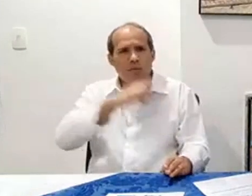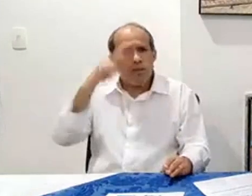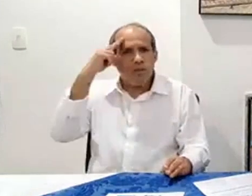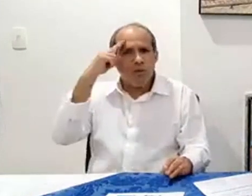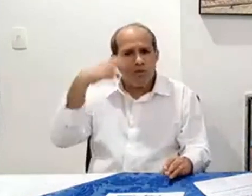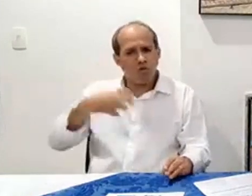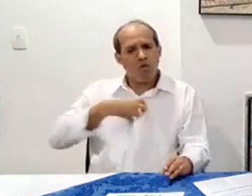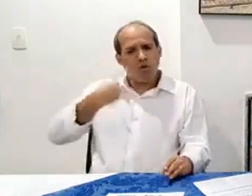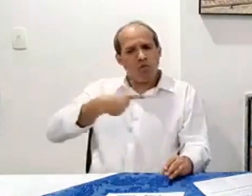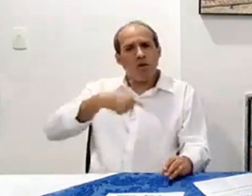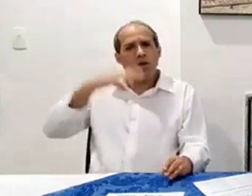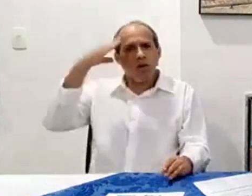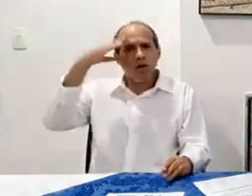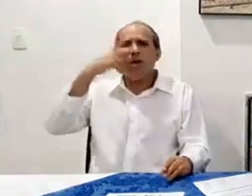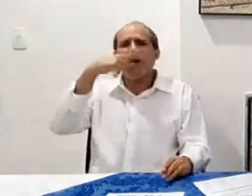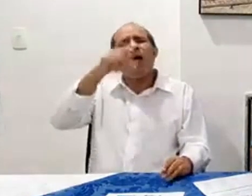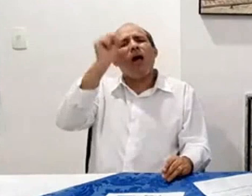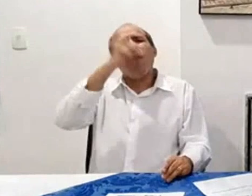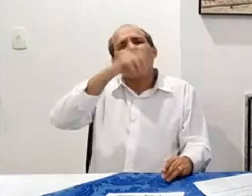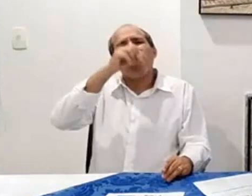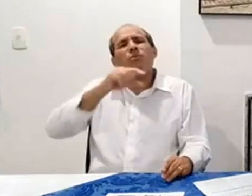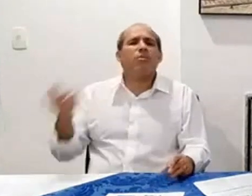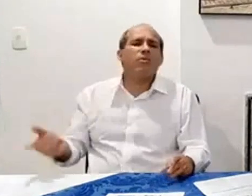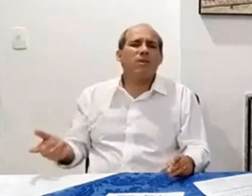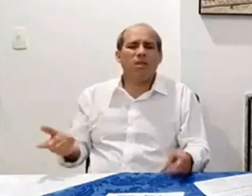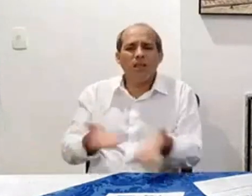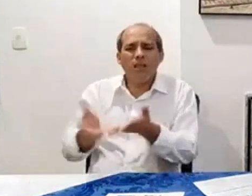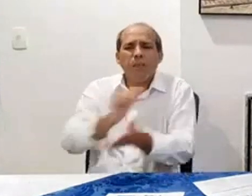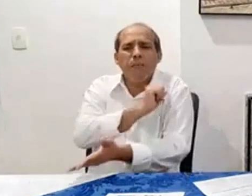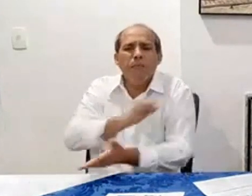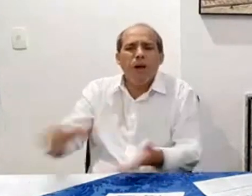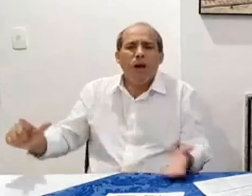forma bastante descortês de tratar uma